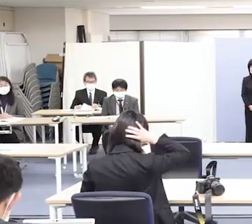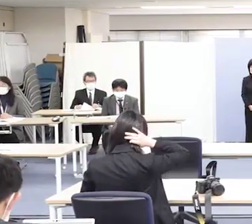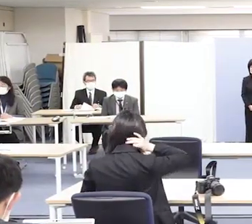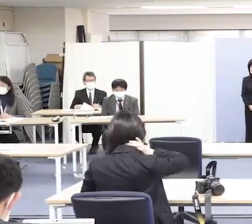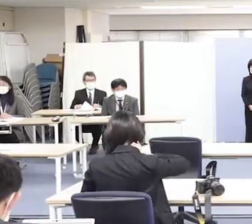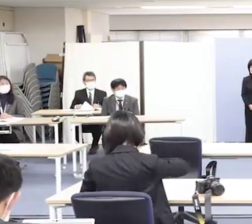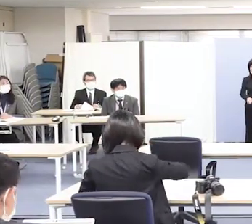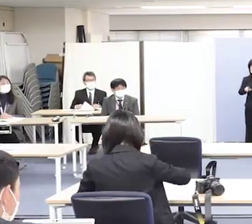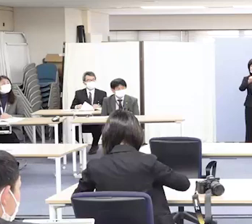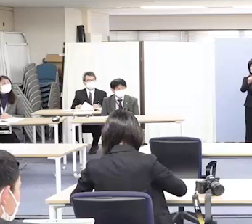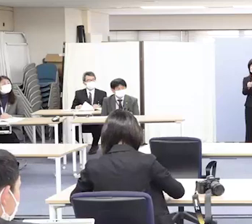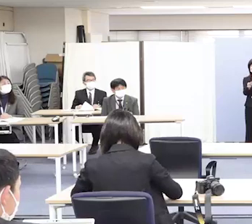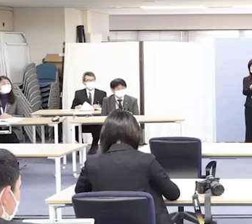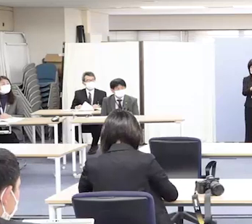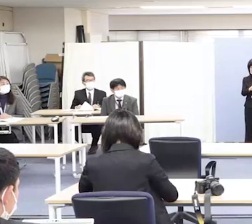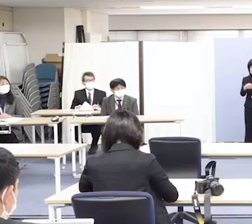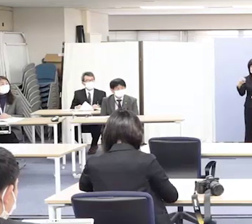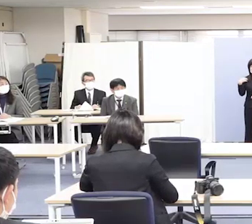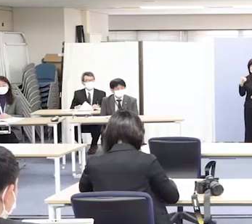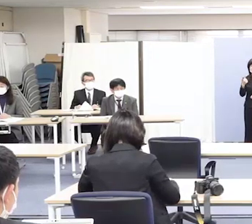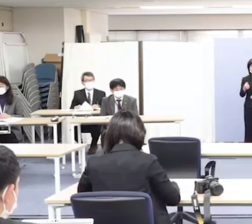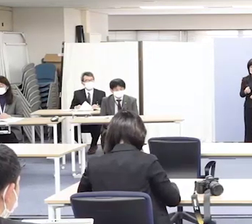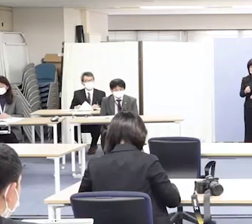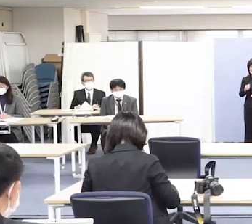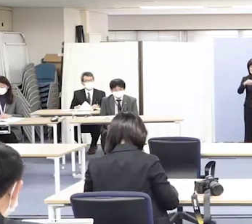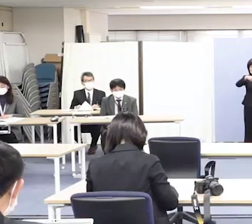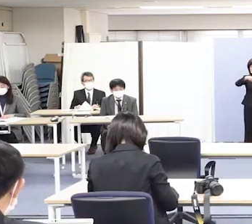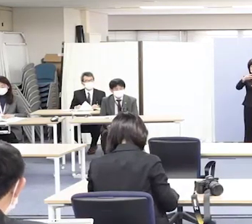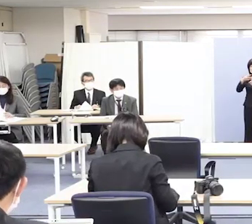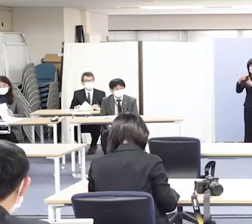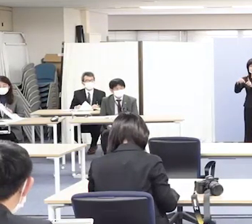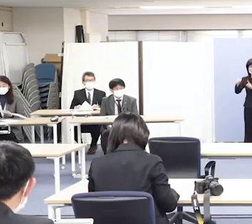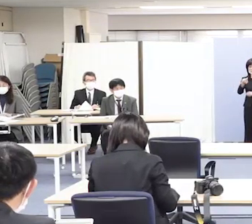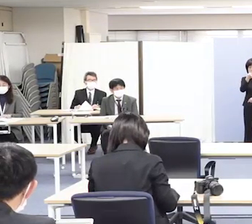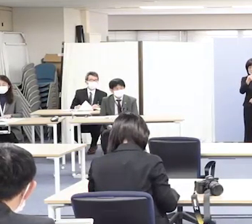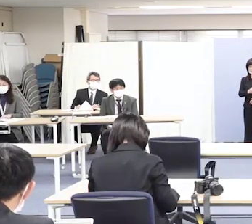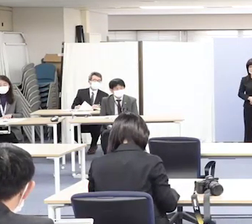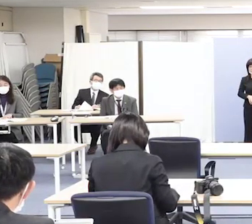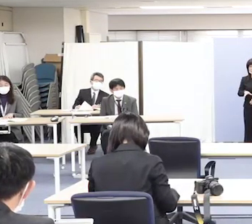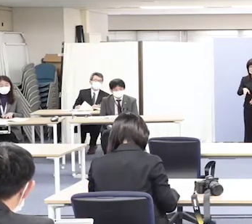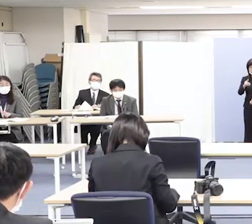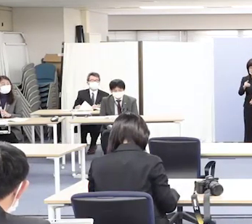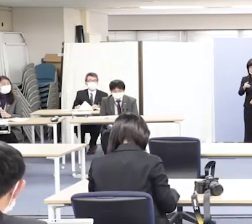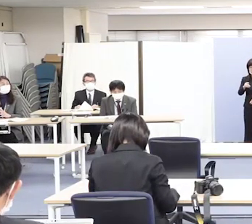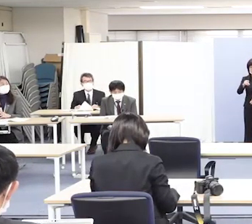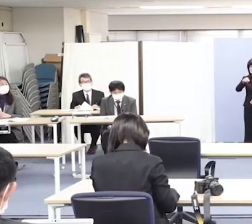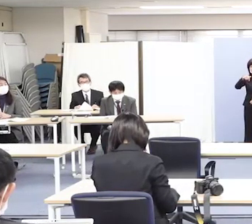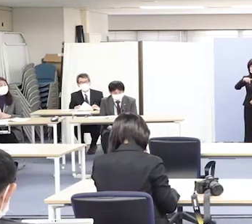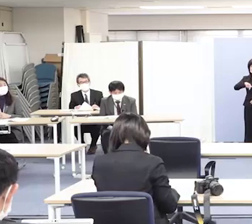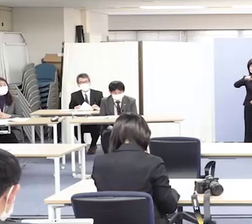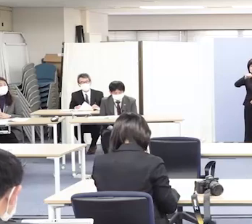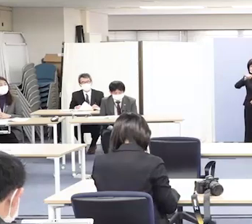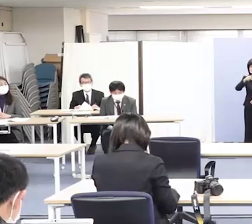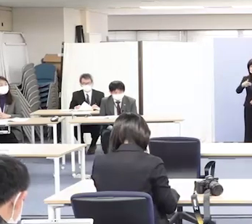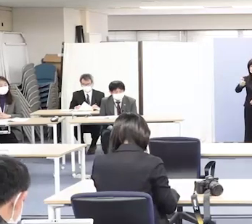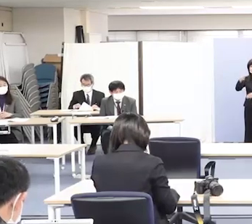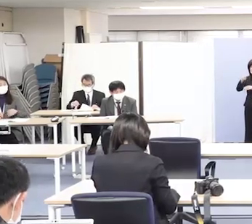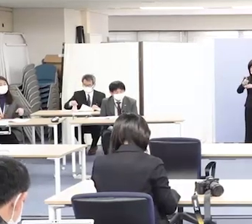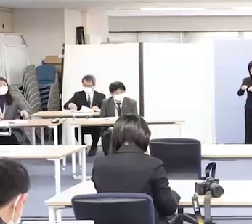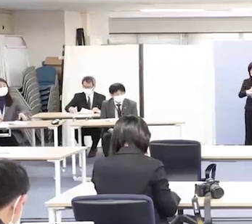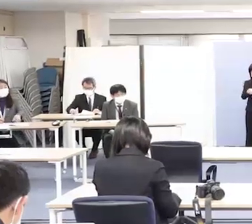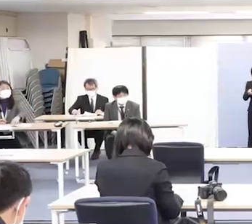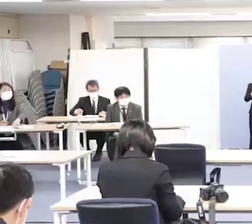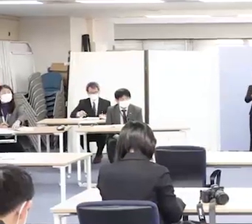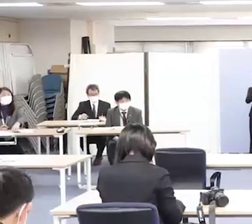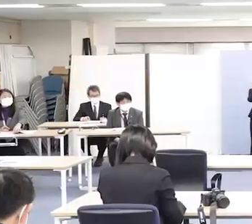今月から幹事社になりました MBC の小川です。よろしくお願いします。まずはじめに下鶴市長から発表事項について説明をお願いします